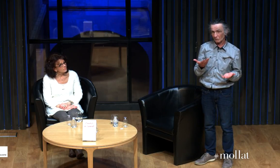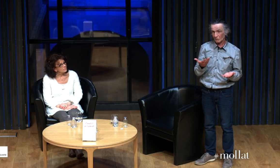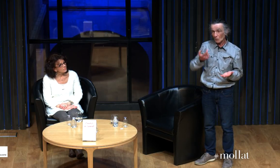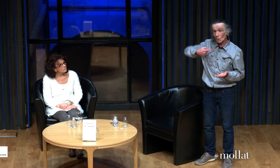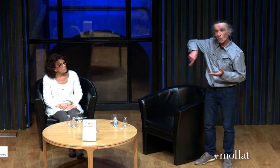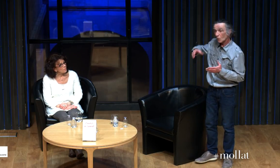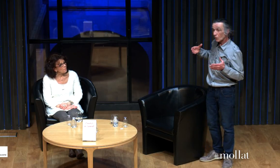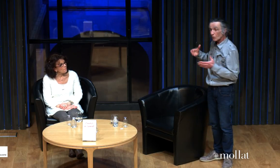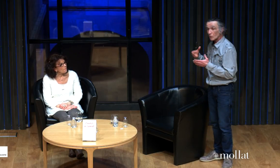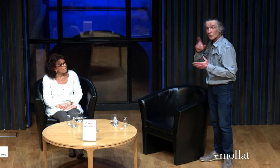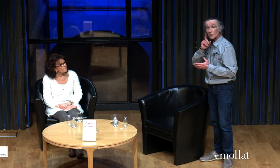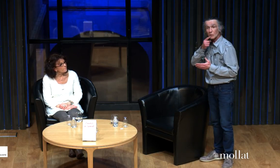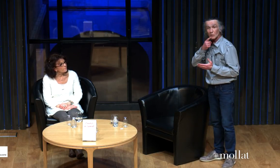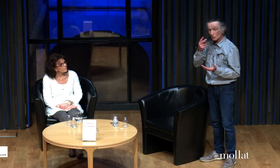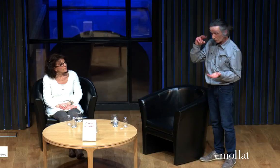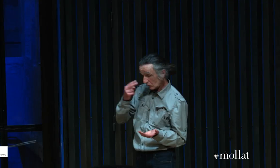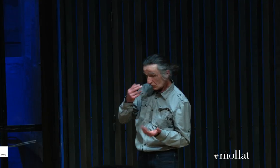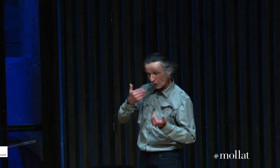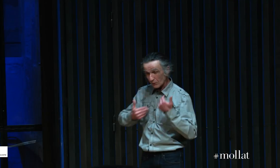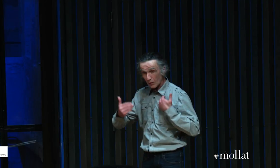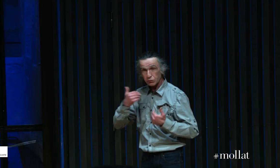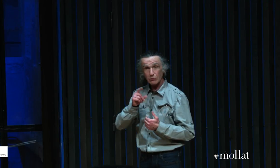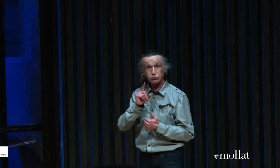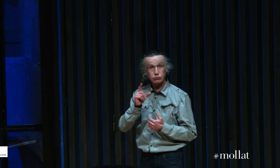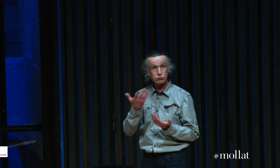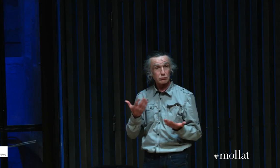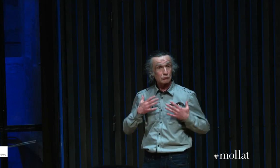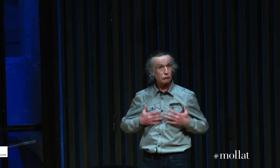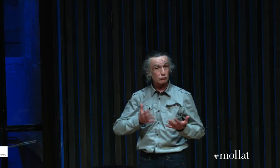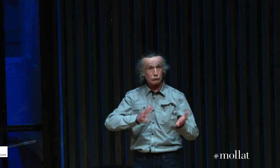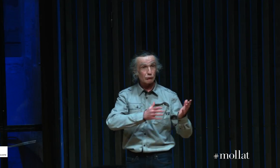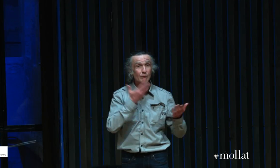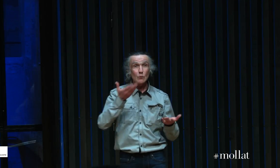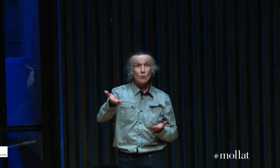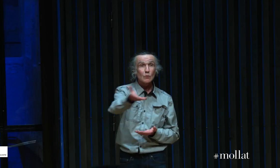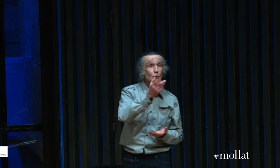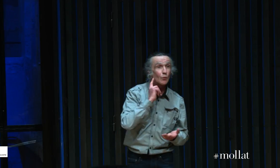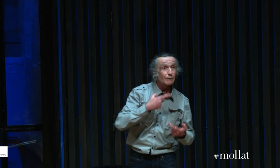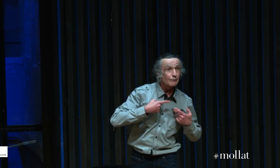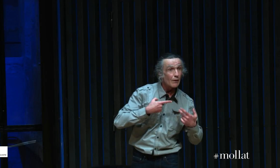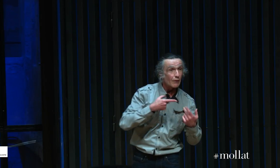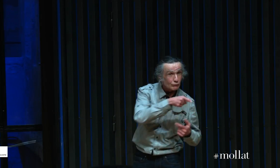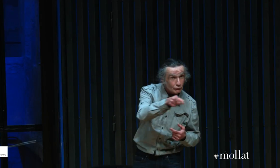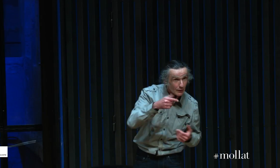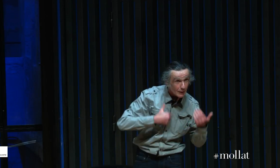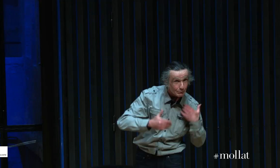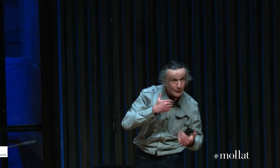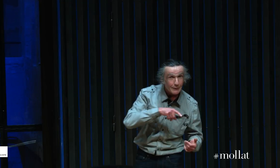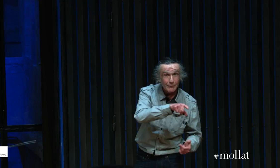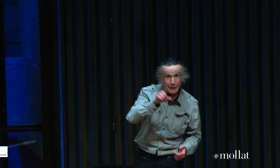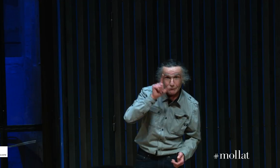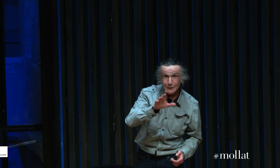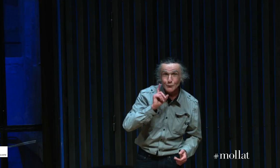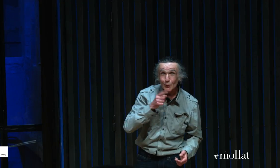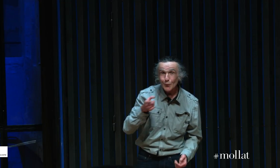réparation. Nous, dans notre groupe de sourds, est-ce qu'on se considère comme handicapés ? Non. Vous êtes des